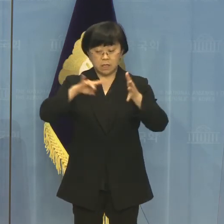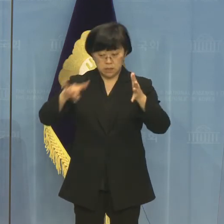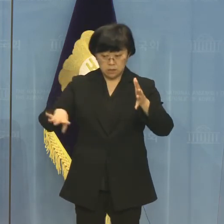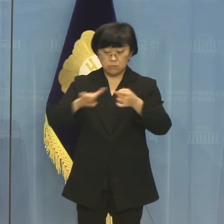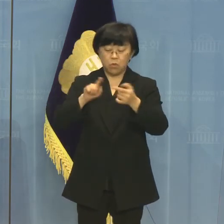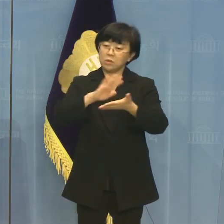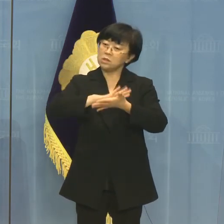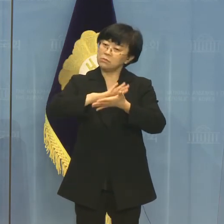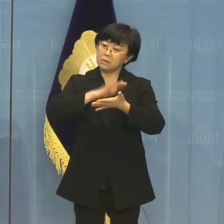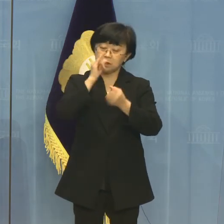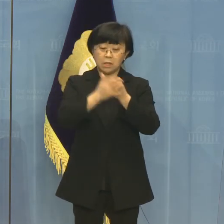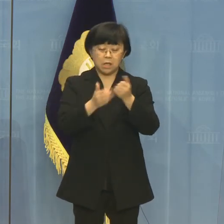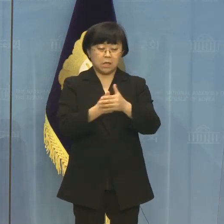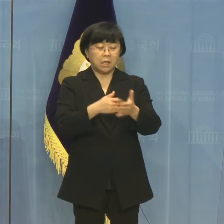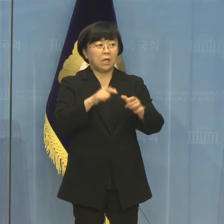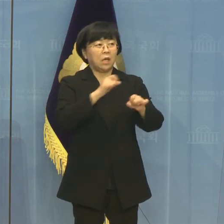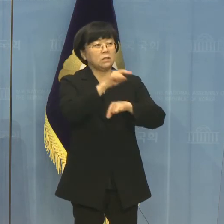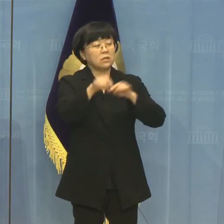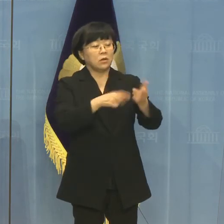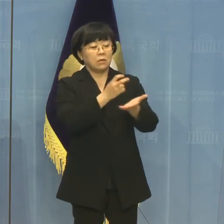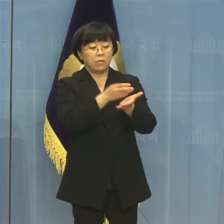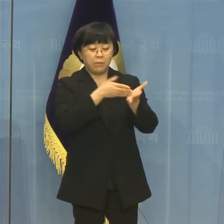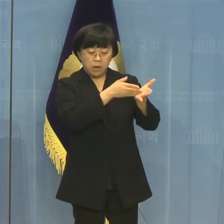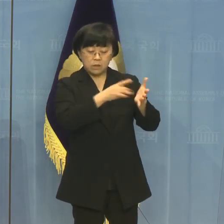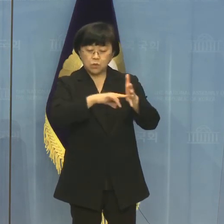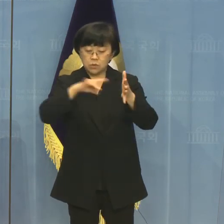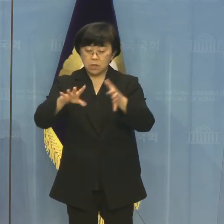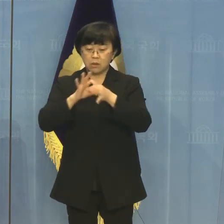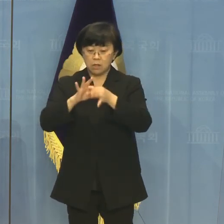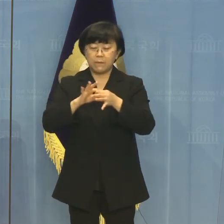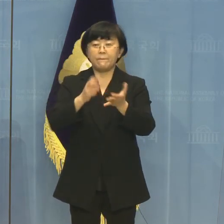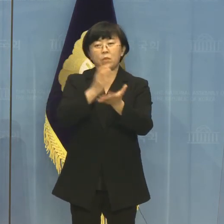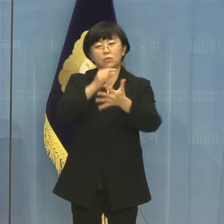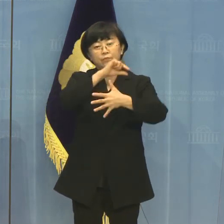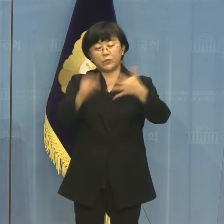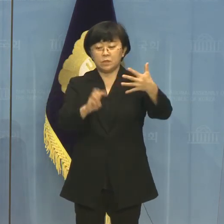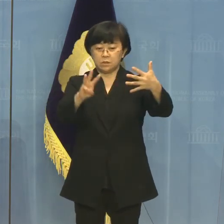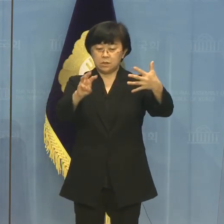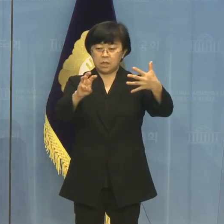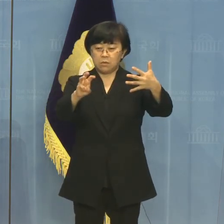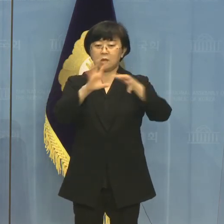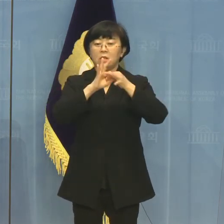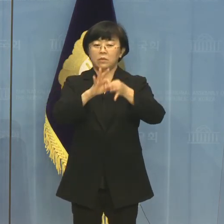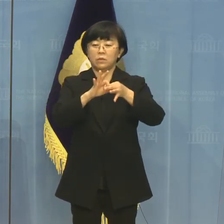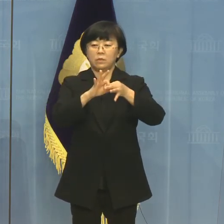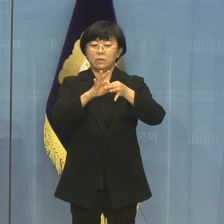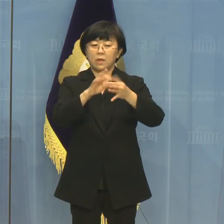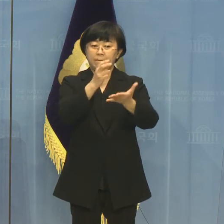발간하였습니다. 이번 행정입법 분석은 조세 분야 법률 33개와 관련된 행정입법